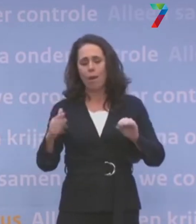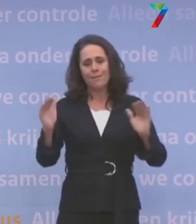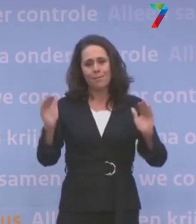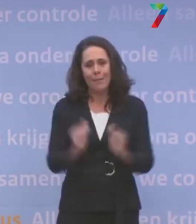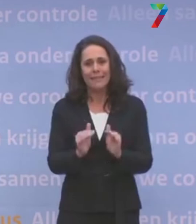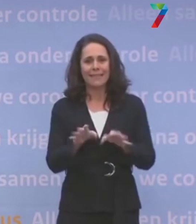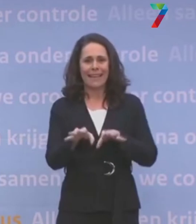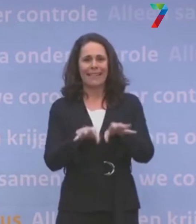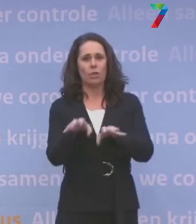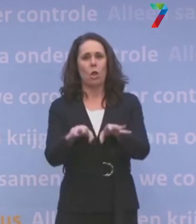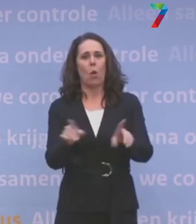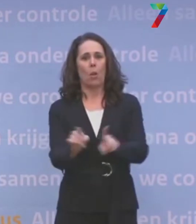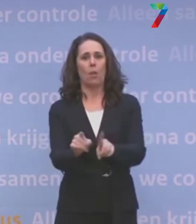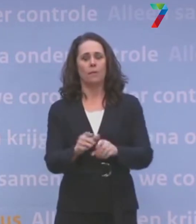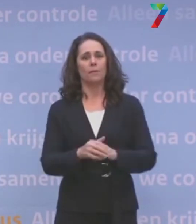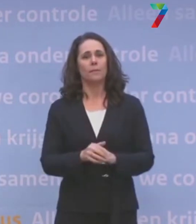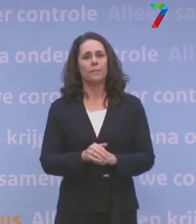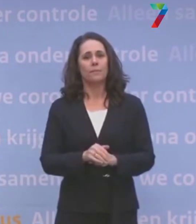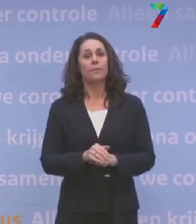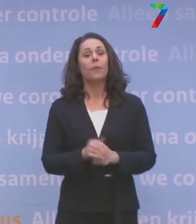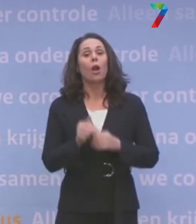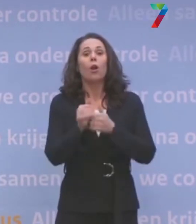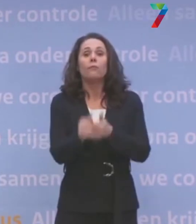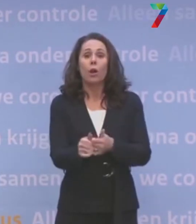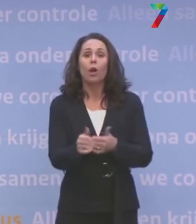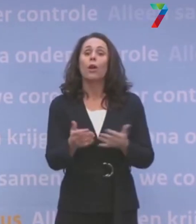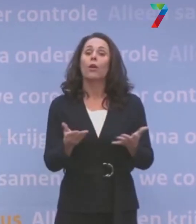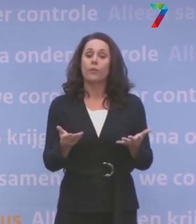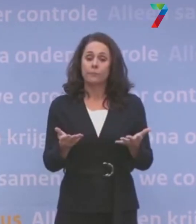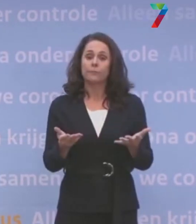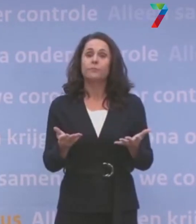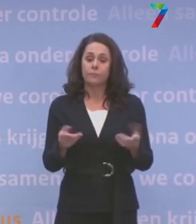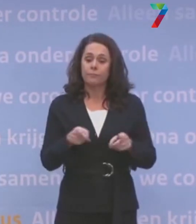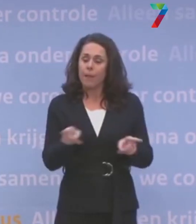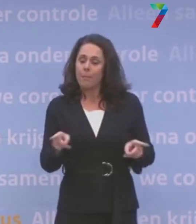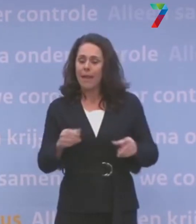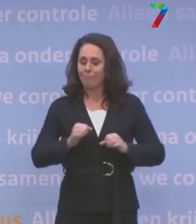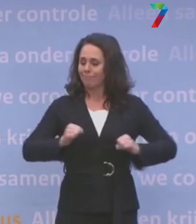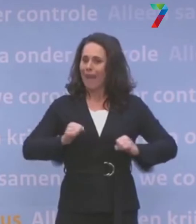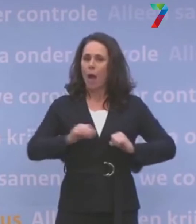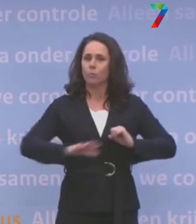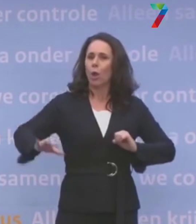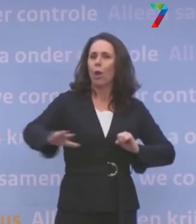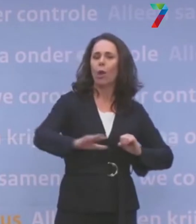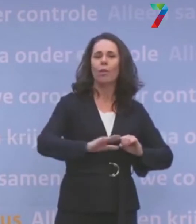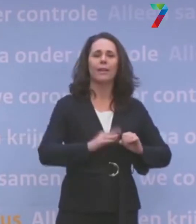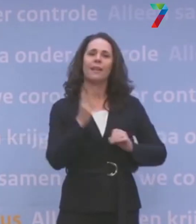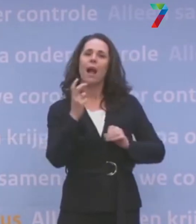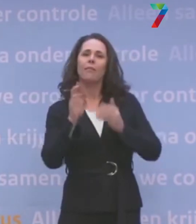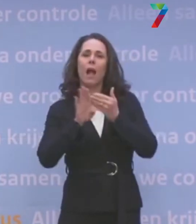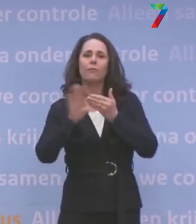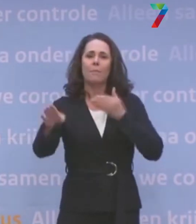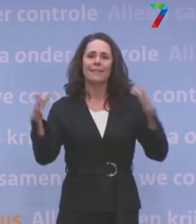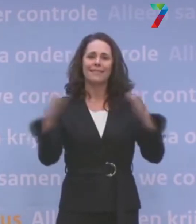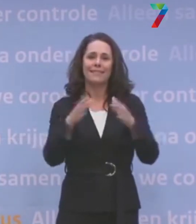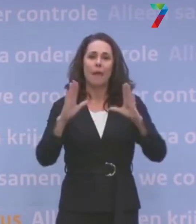grijpen. Alleen zo krijgen we op een verantwoorde manier meer bewegingsruimte in de 1,5 meter